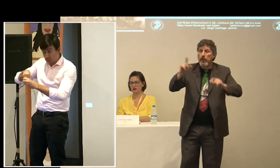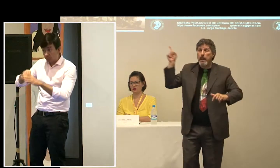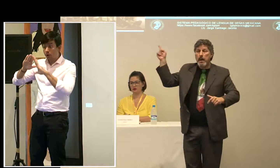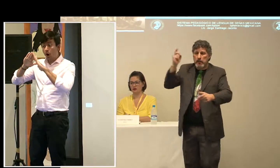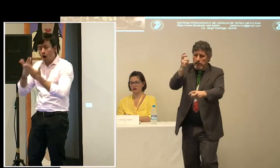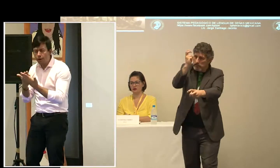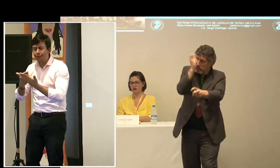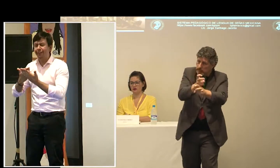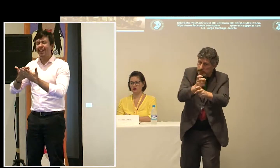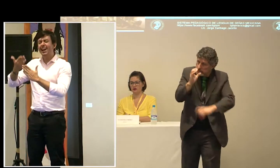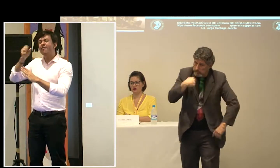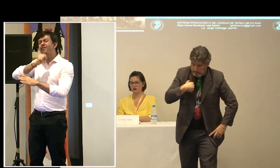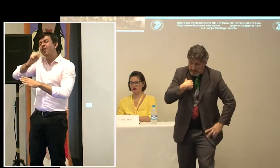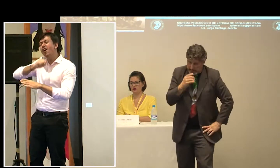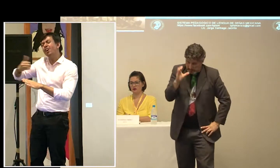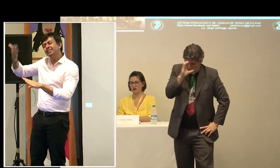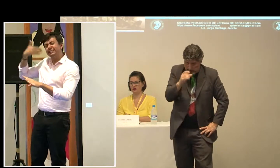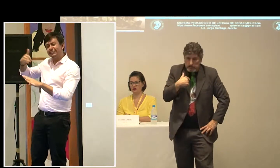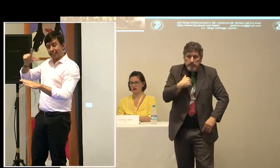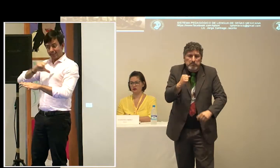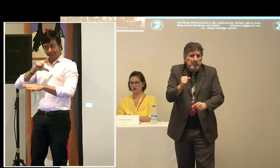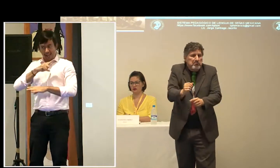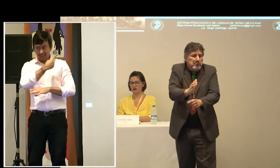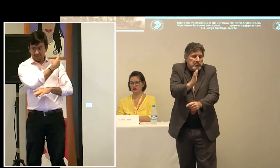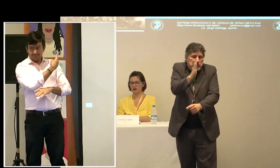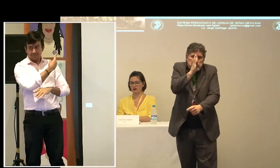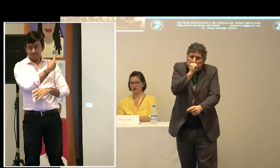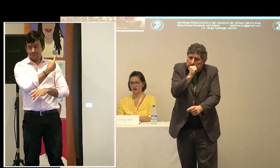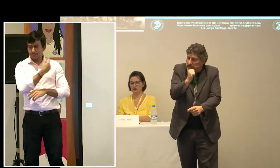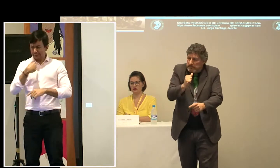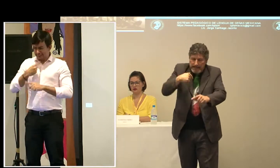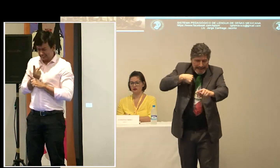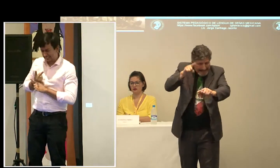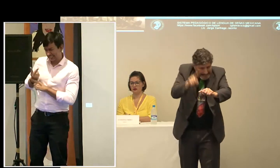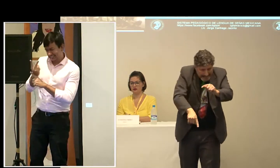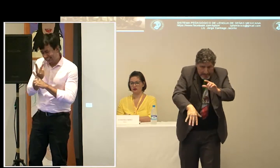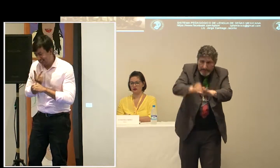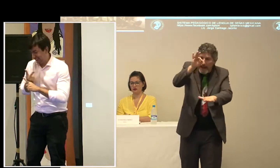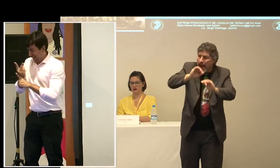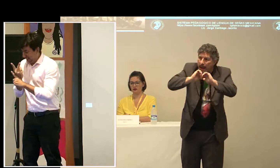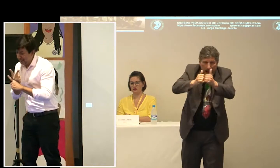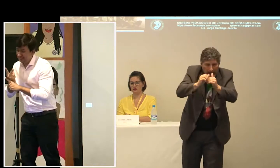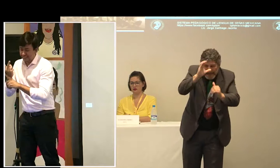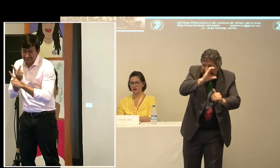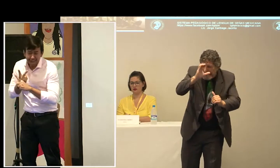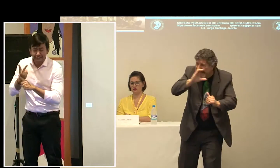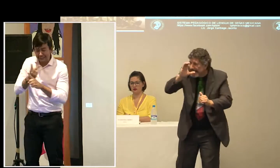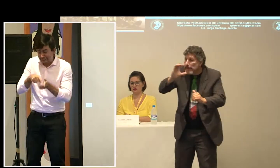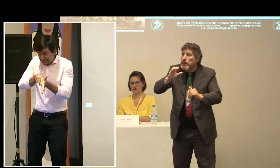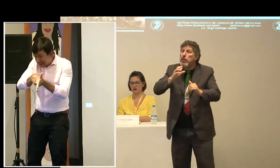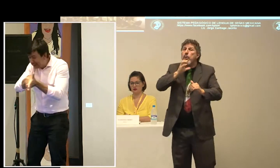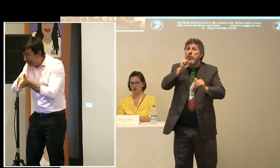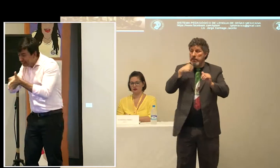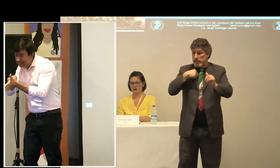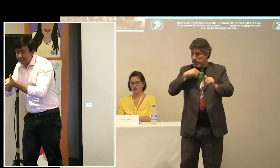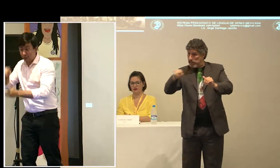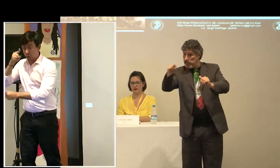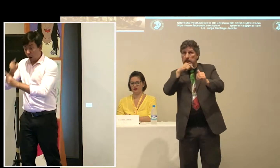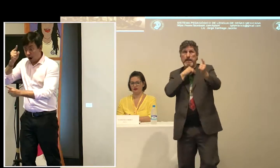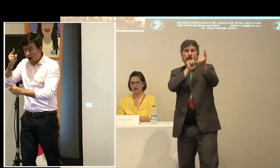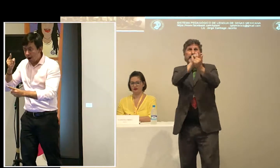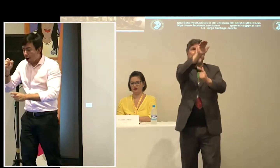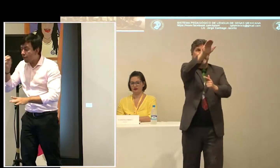Nessas imagens que podemos ver, são imagens antigas do tempo dessa escola. Eu tive que procurar muito para